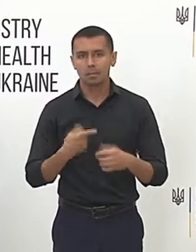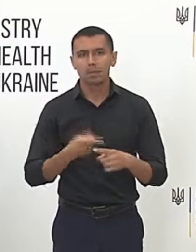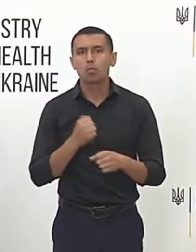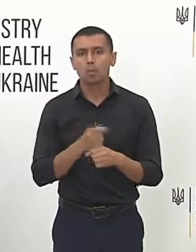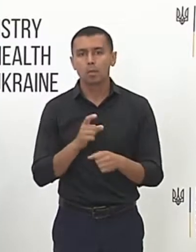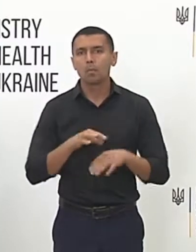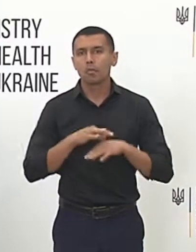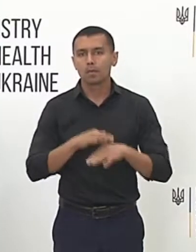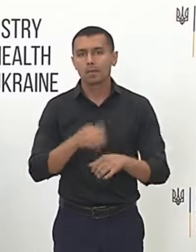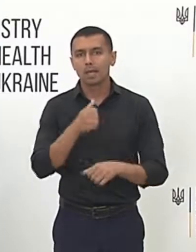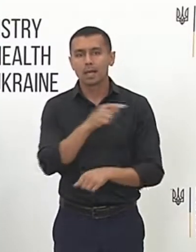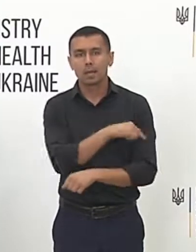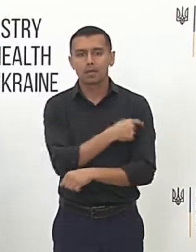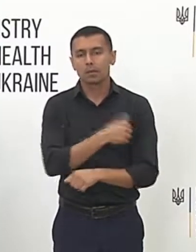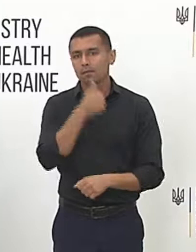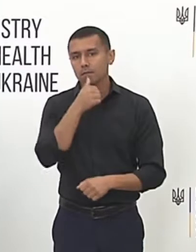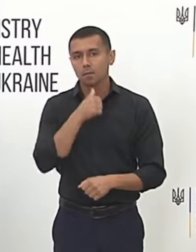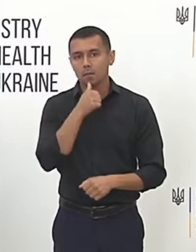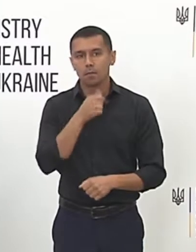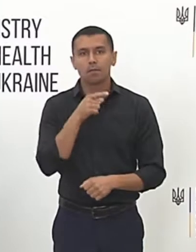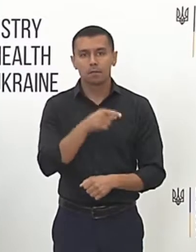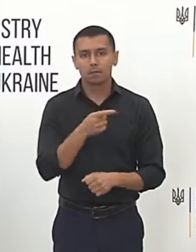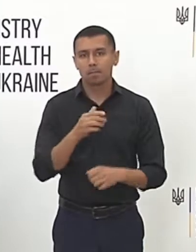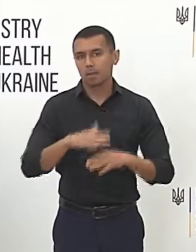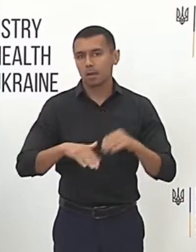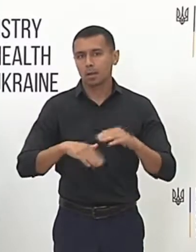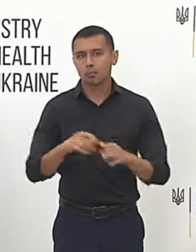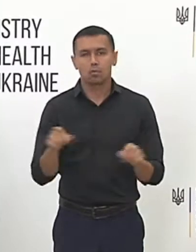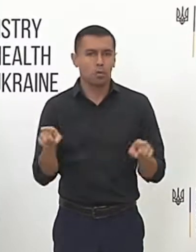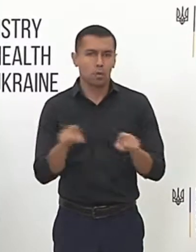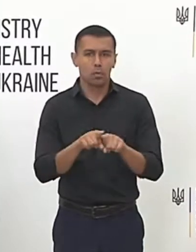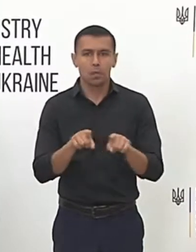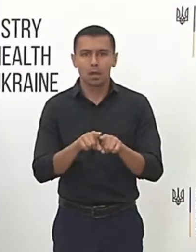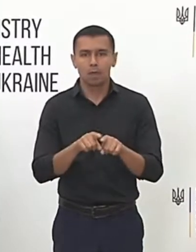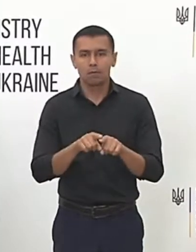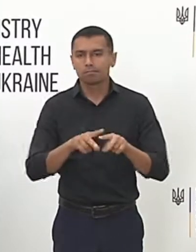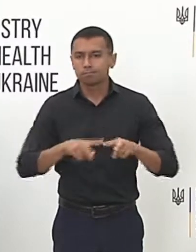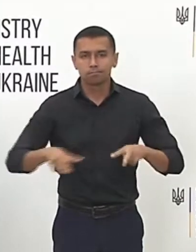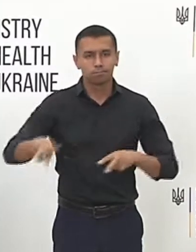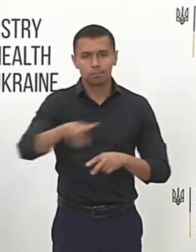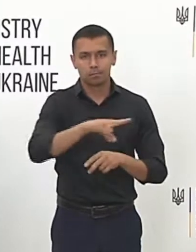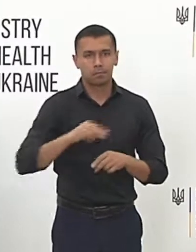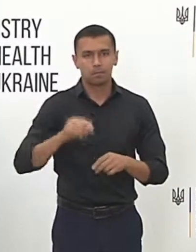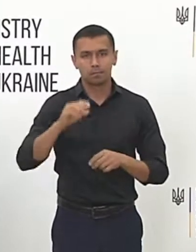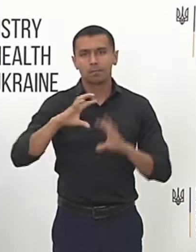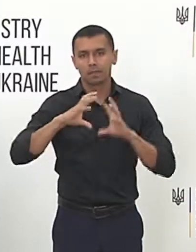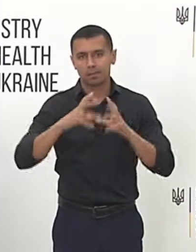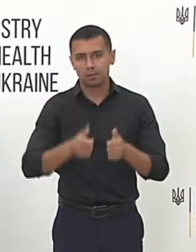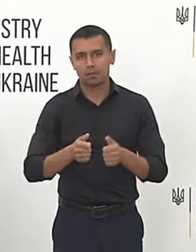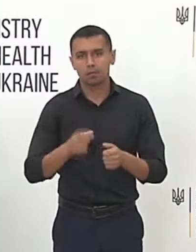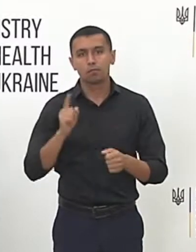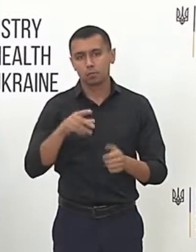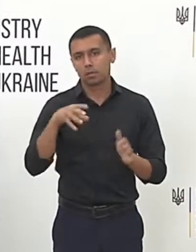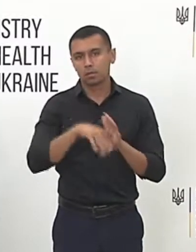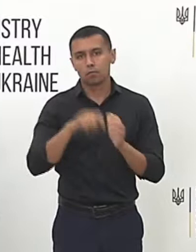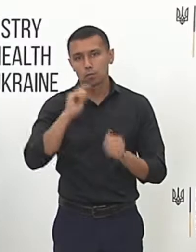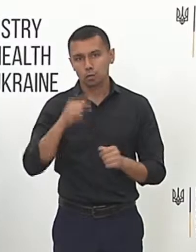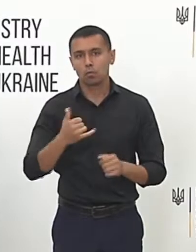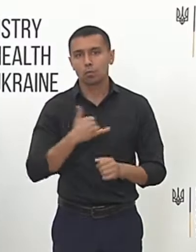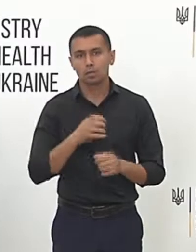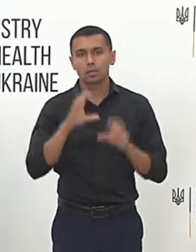Механізм проведення клінічних випробувань, він практично однаковий в кожній країні світу. В тому числі і в Україні